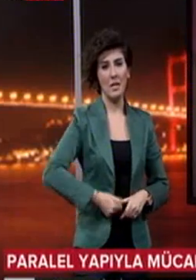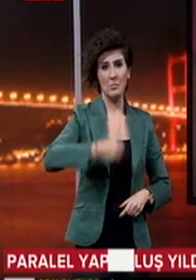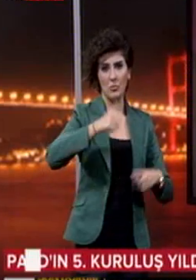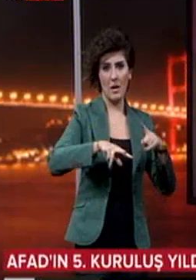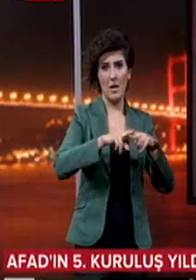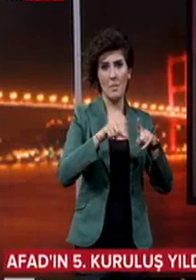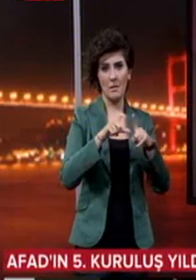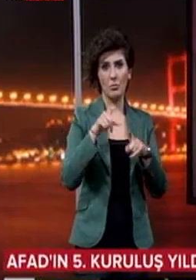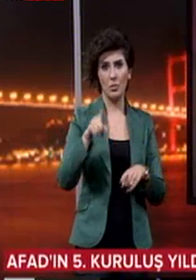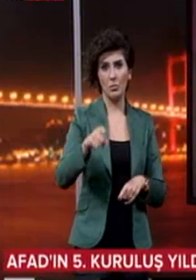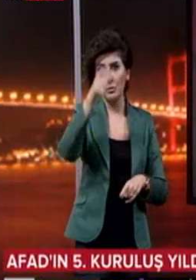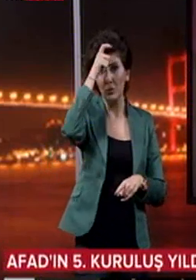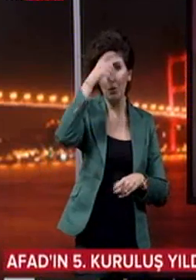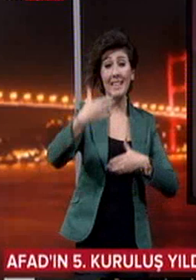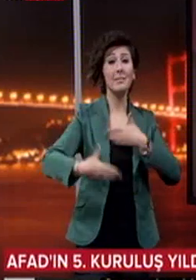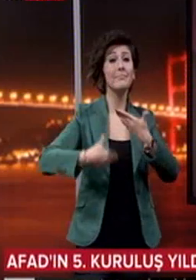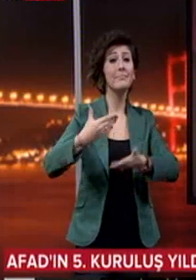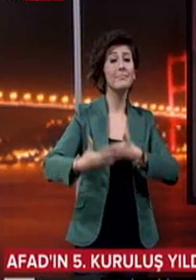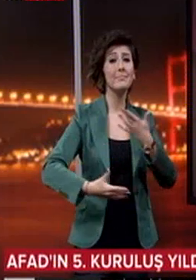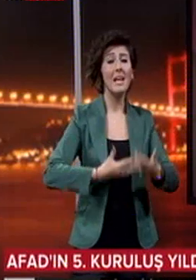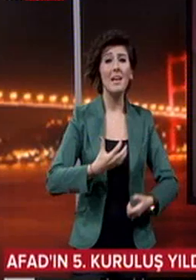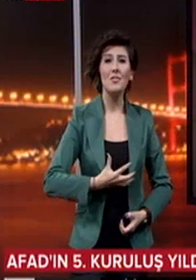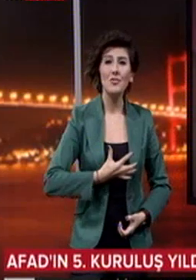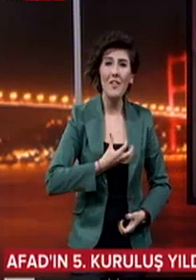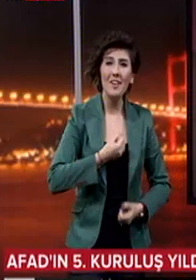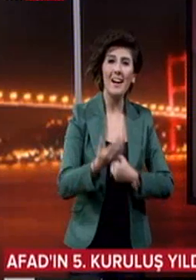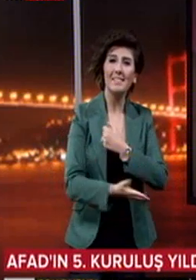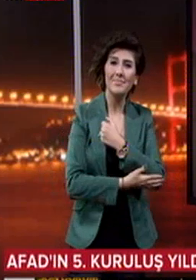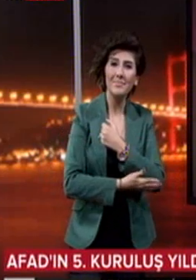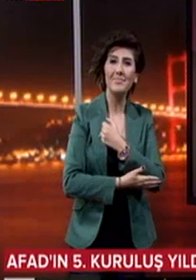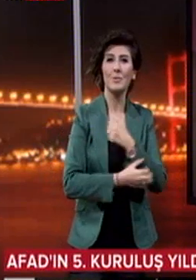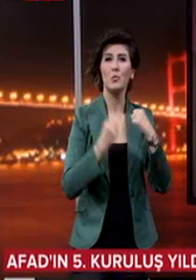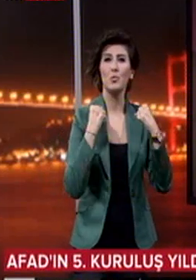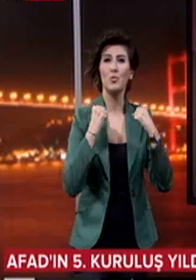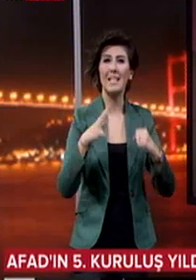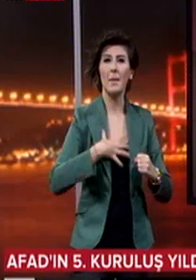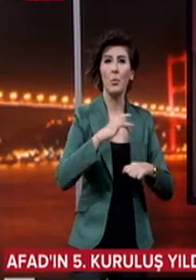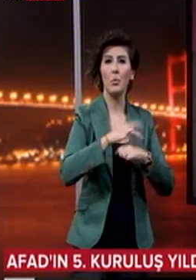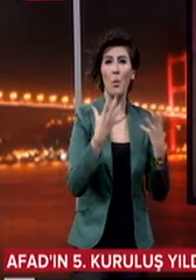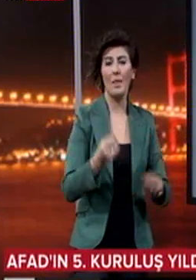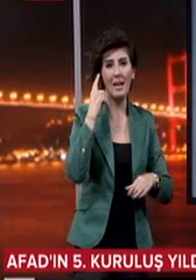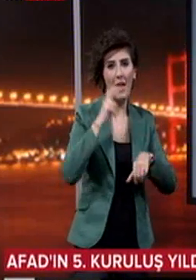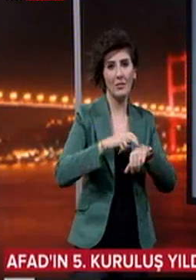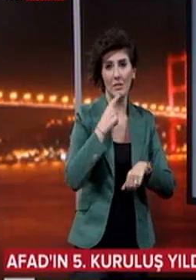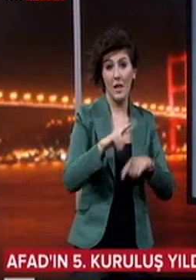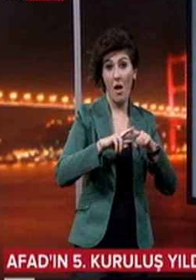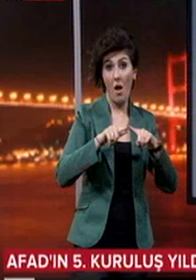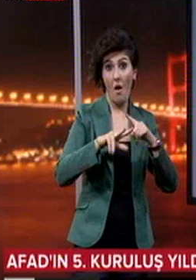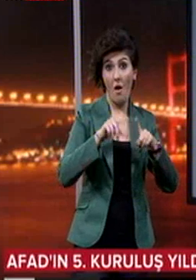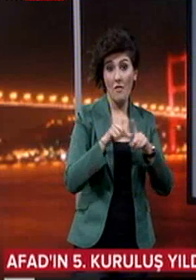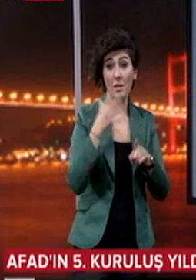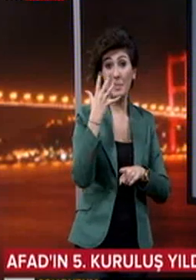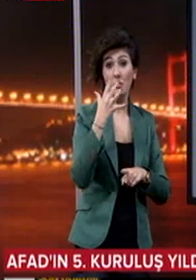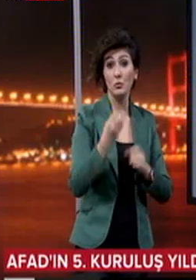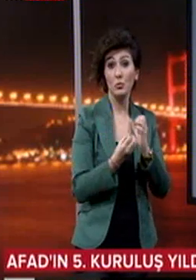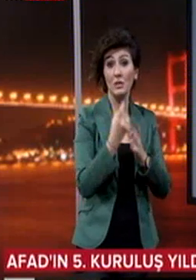Başbakan Ahmet Davutoğlu, Türkiye'nin ileride şefkat ve kudret sahibi bir ülke olarak anılacağını söyledi. AFAD'ın 5.